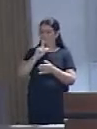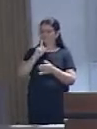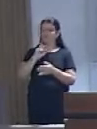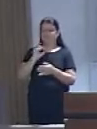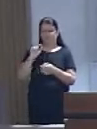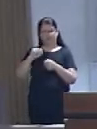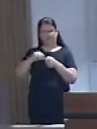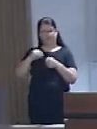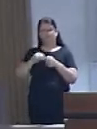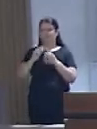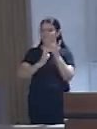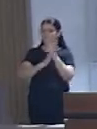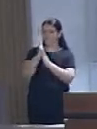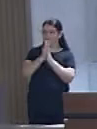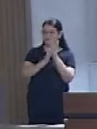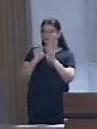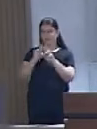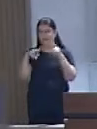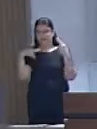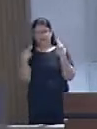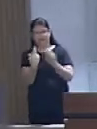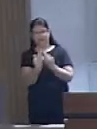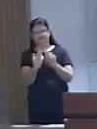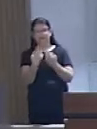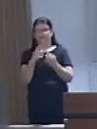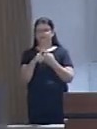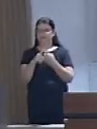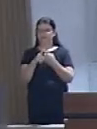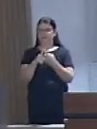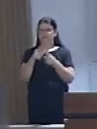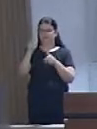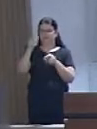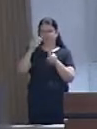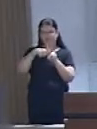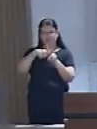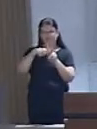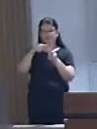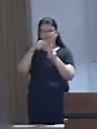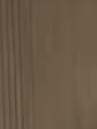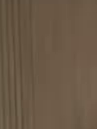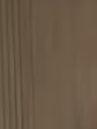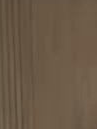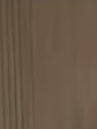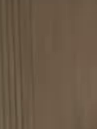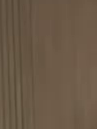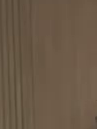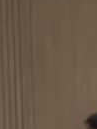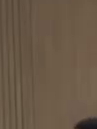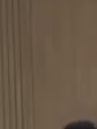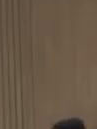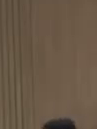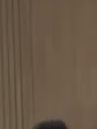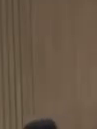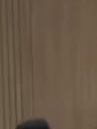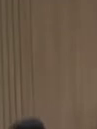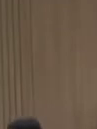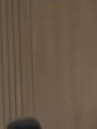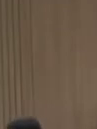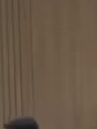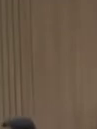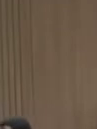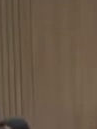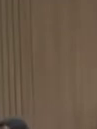uma dinâmica de reuniões bimensais, trimestrais, para criar um